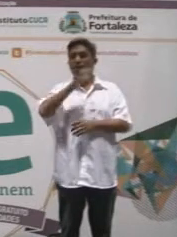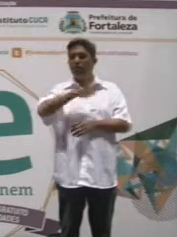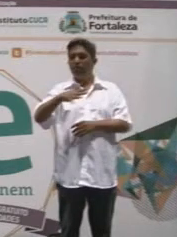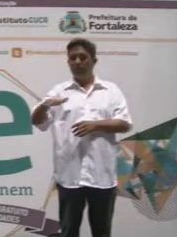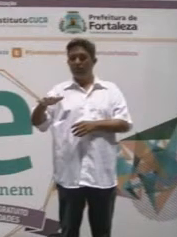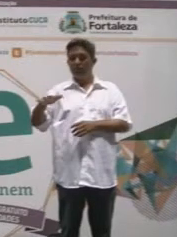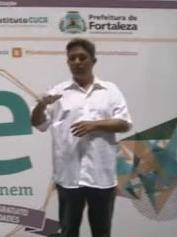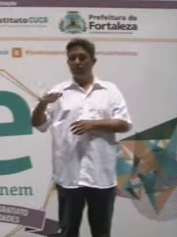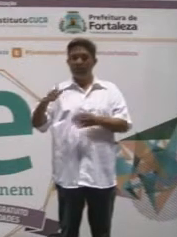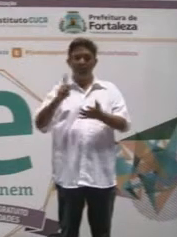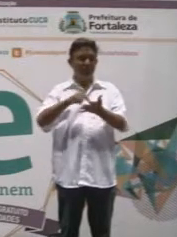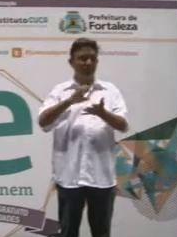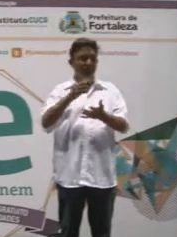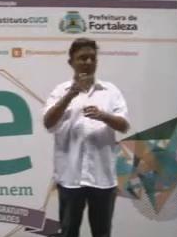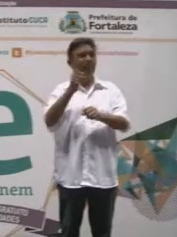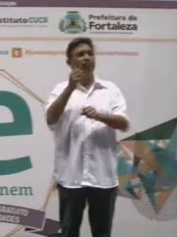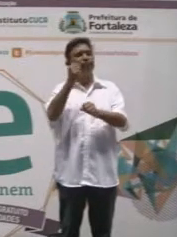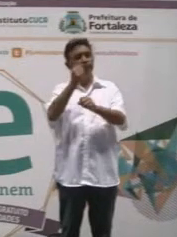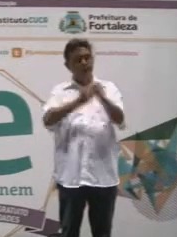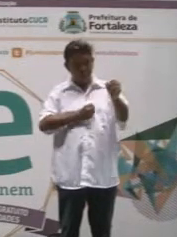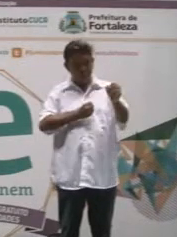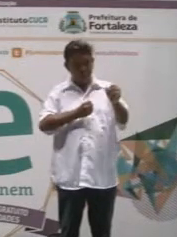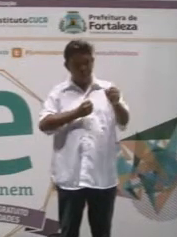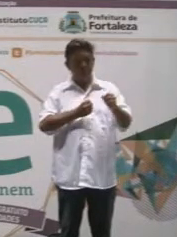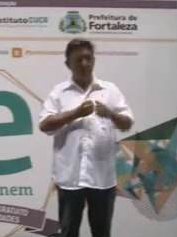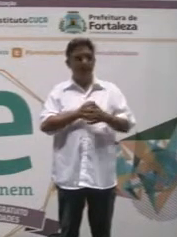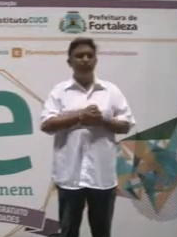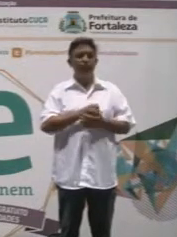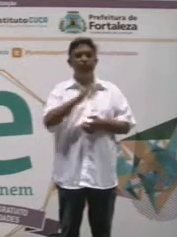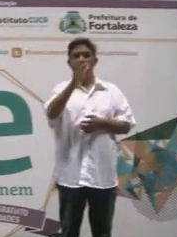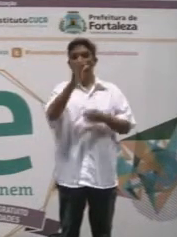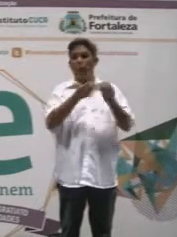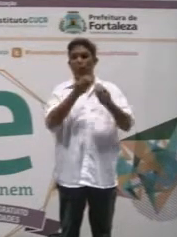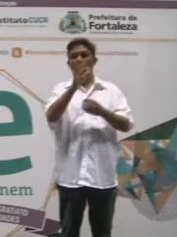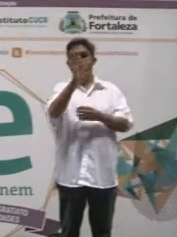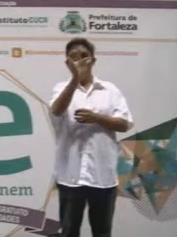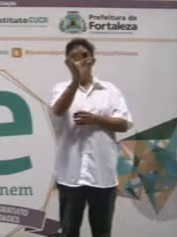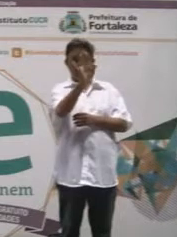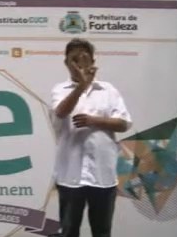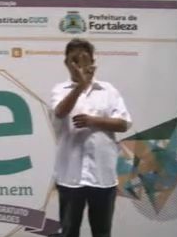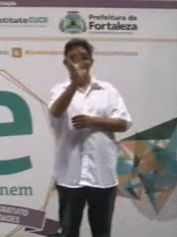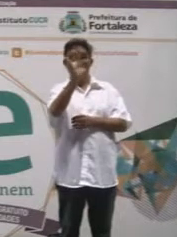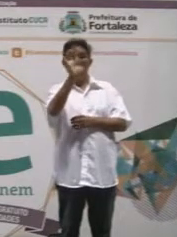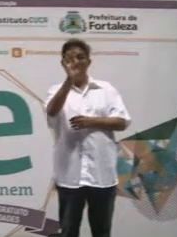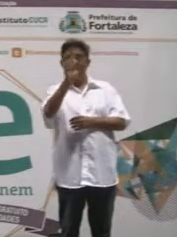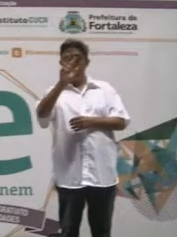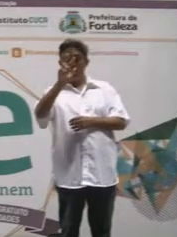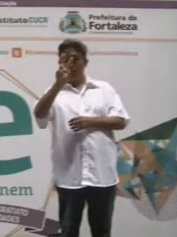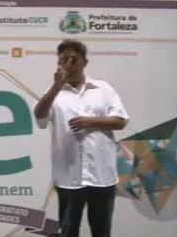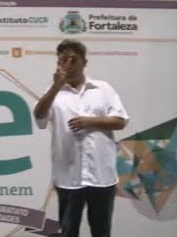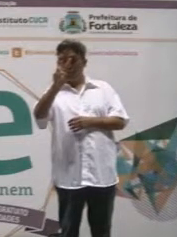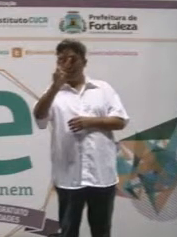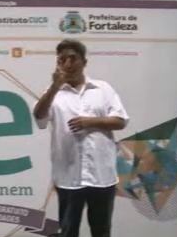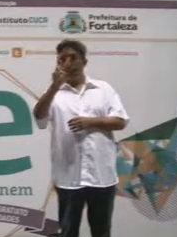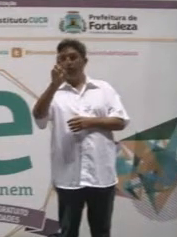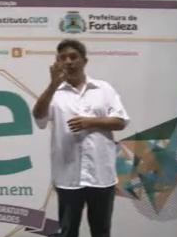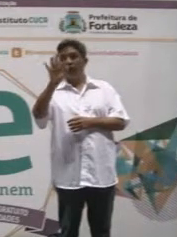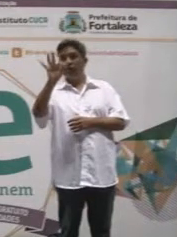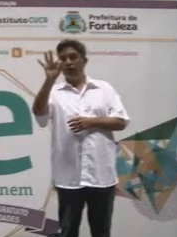Então ficaria como, pessoal, essa questão? Ficaria falso, falso, verdadeiro,